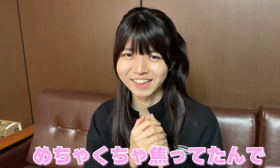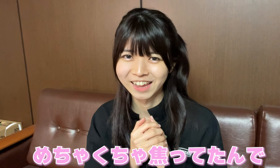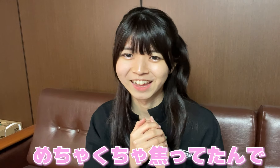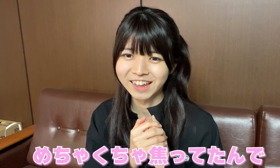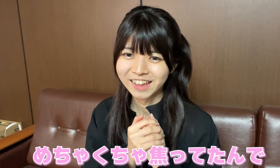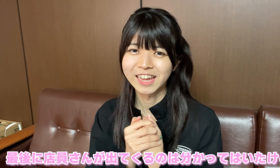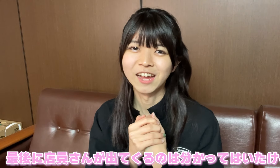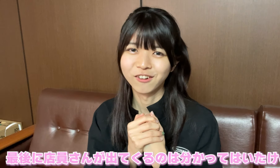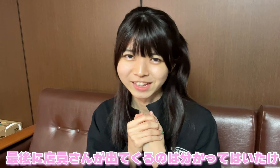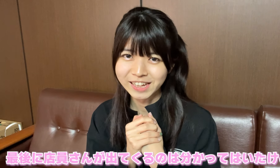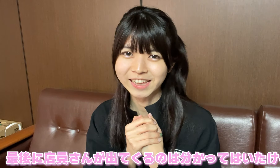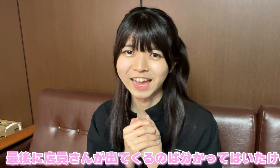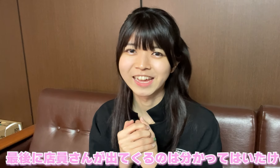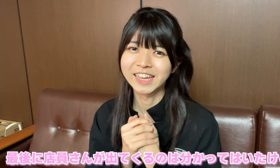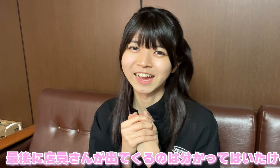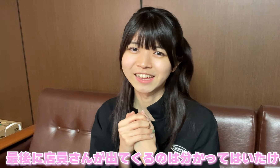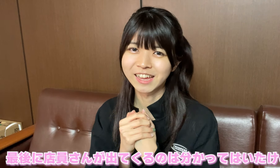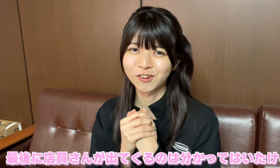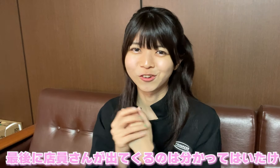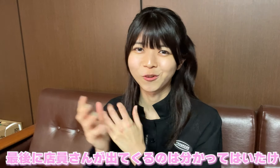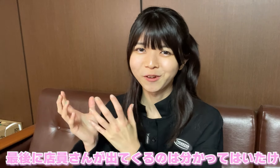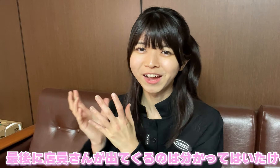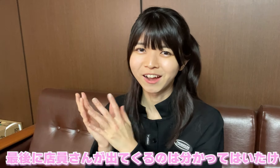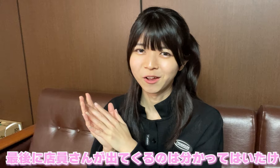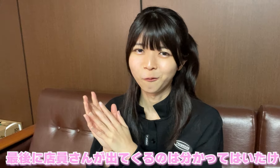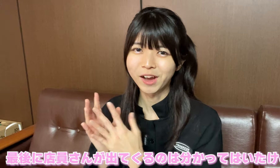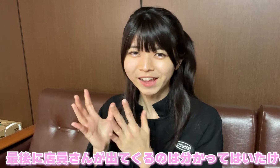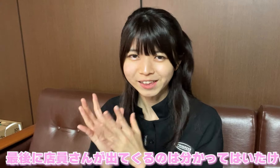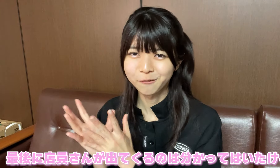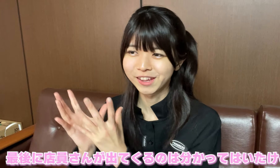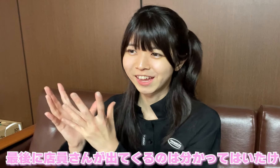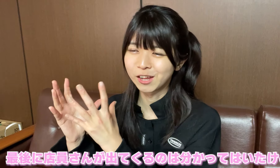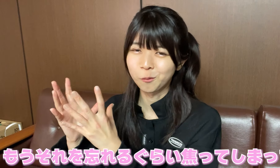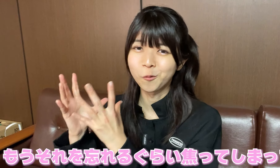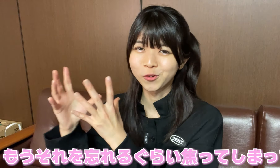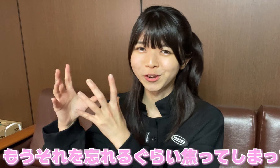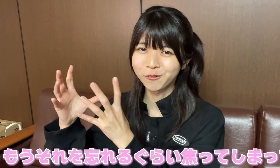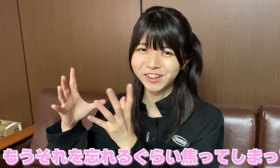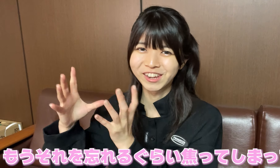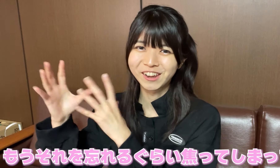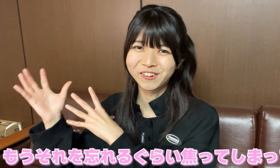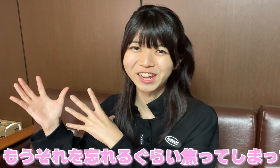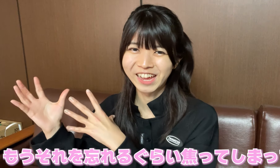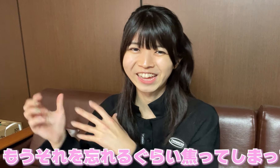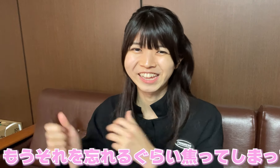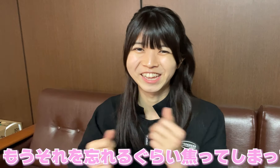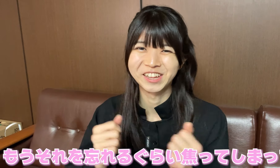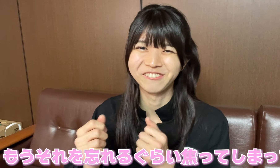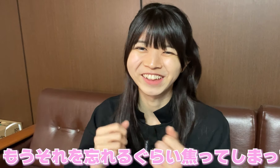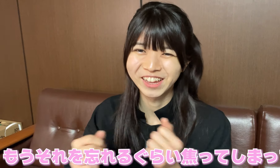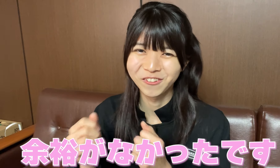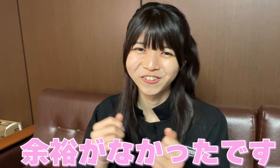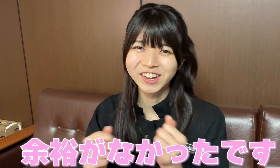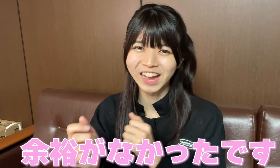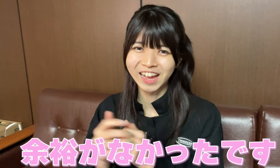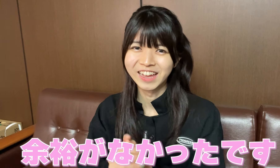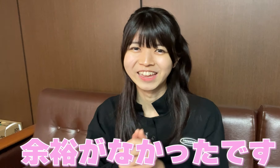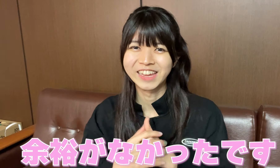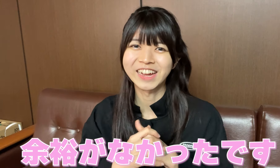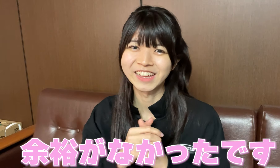で、最後に店員さんが出てくるのは分かってはいたけども、それを忘れるぐらい焦ってしまって余裕がなかった